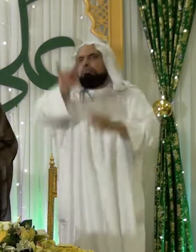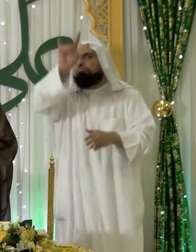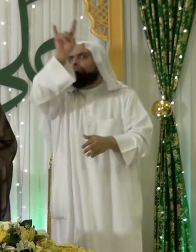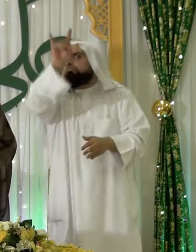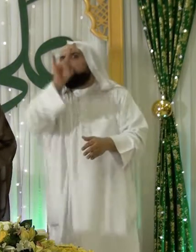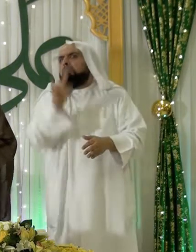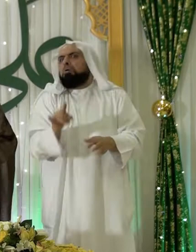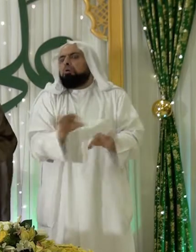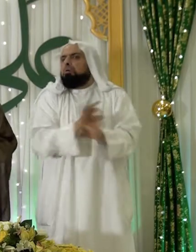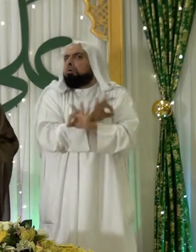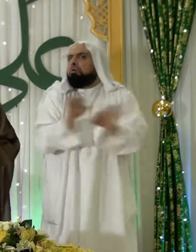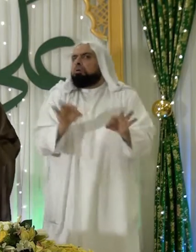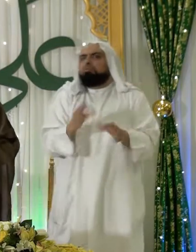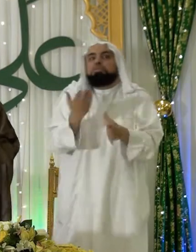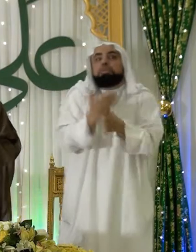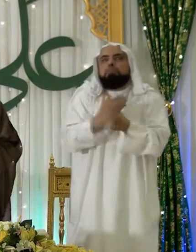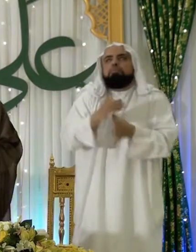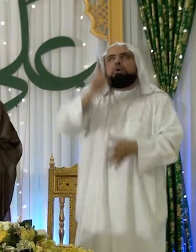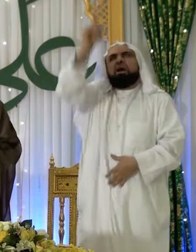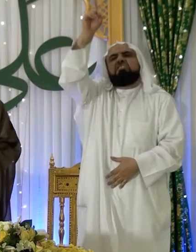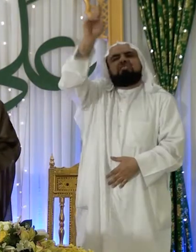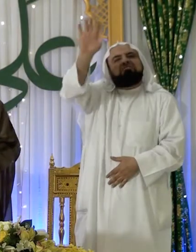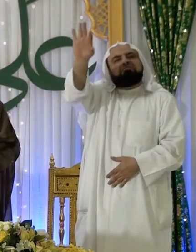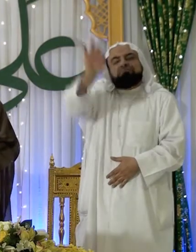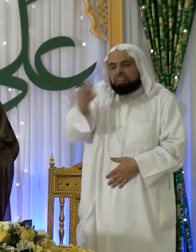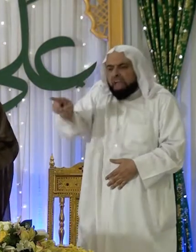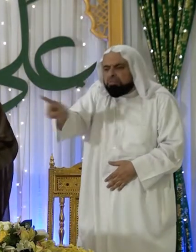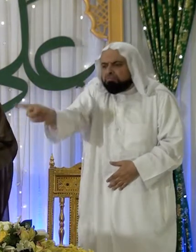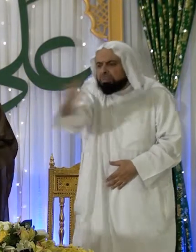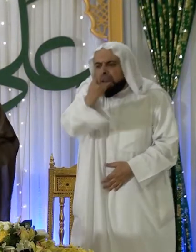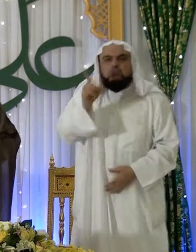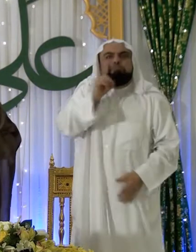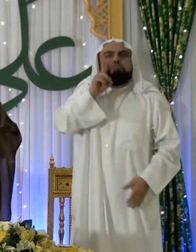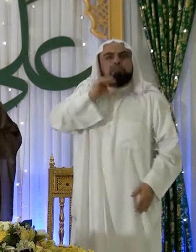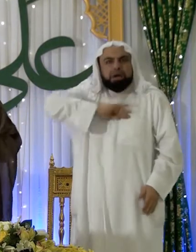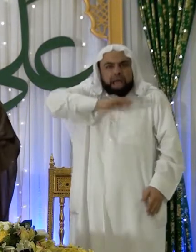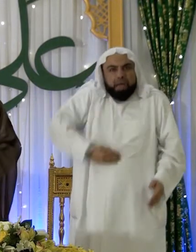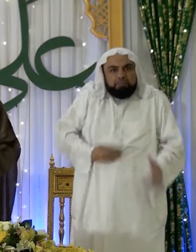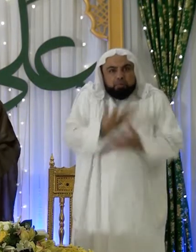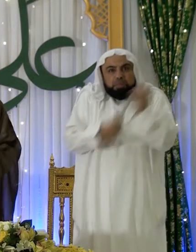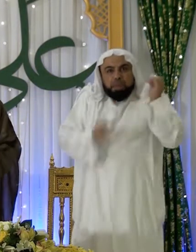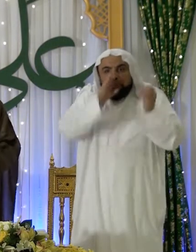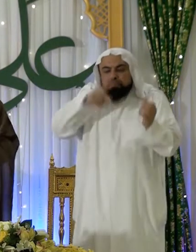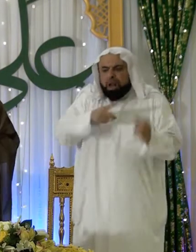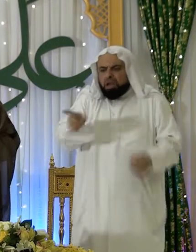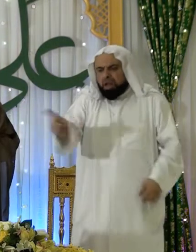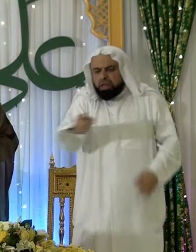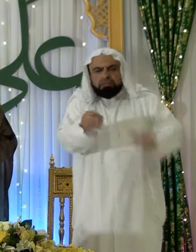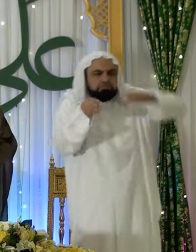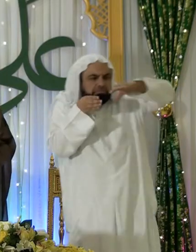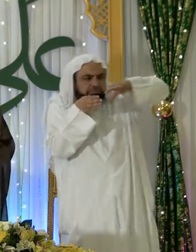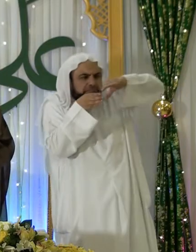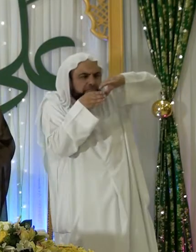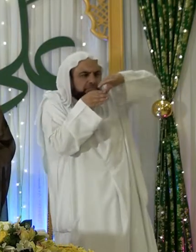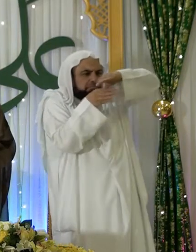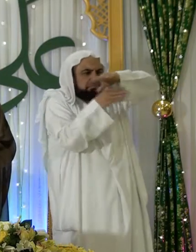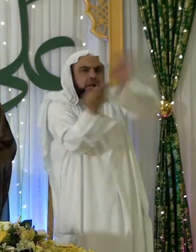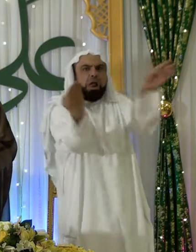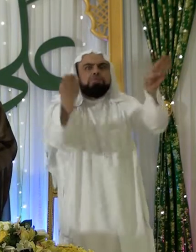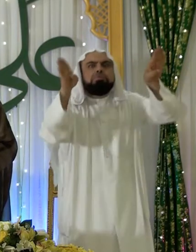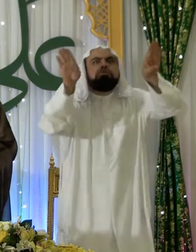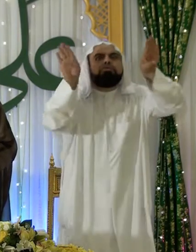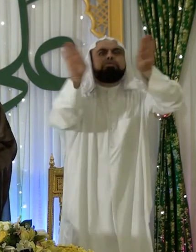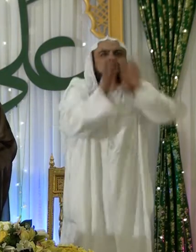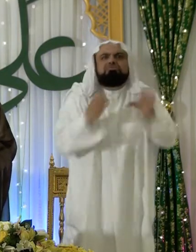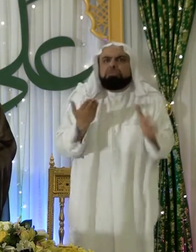ولادته اختيار إلهي رباني وتمييز لذلك الإمام